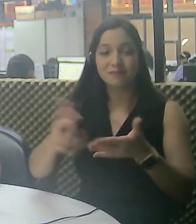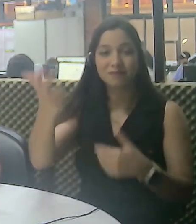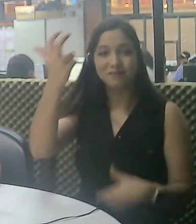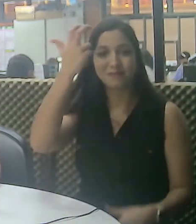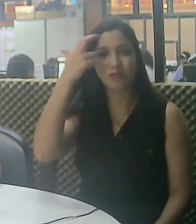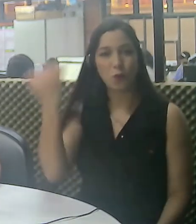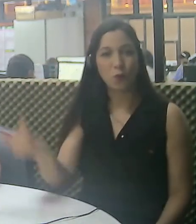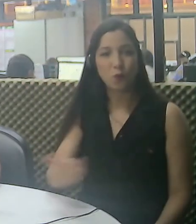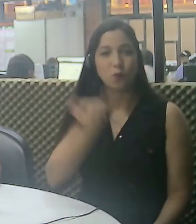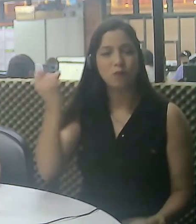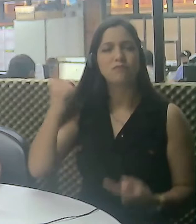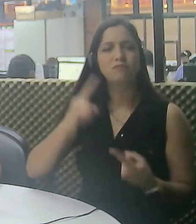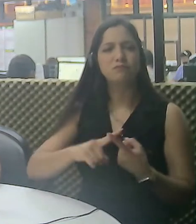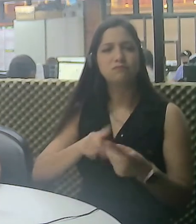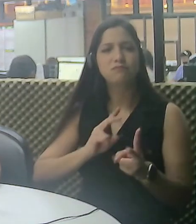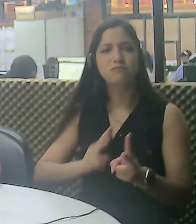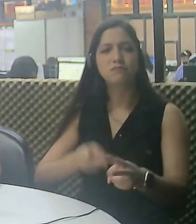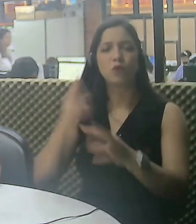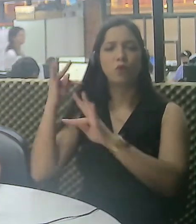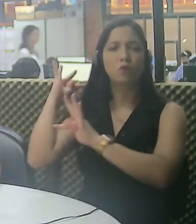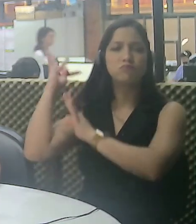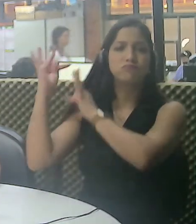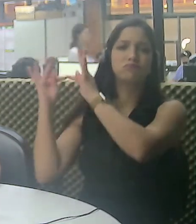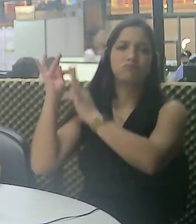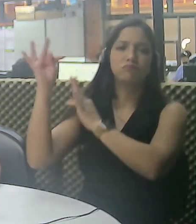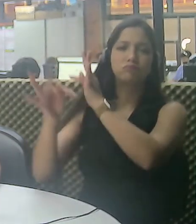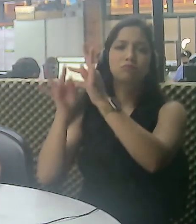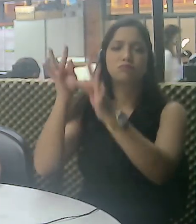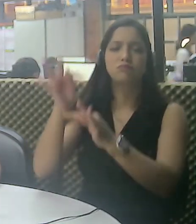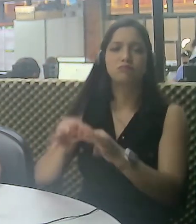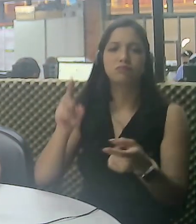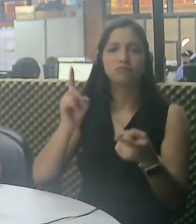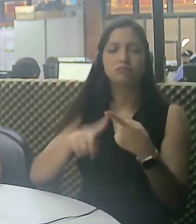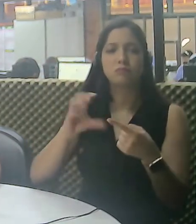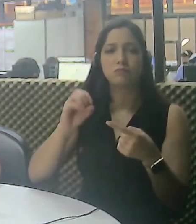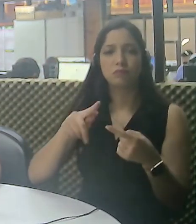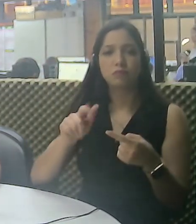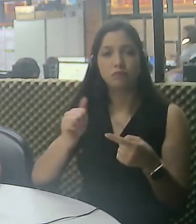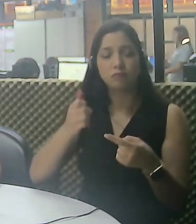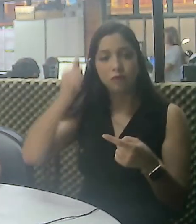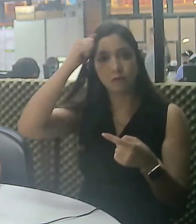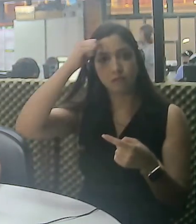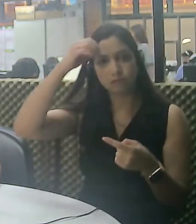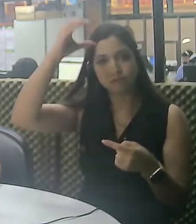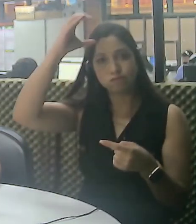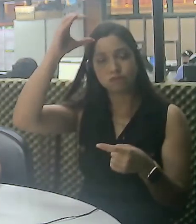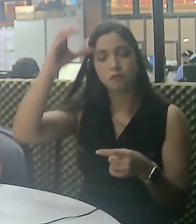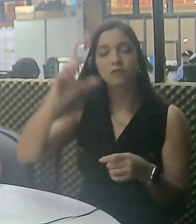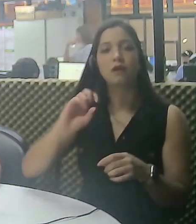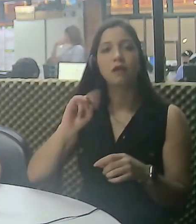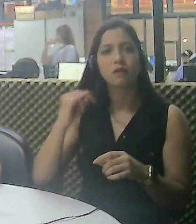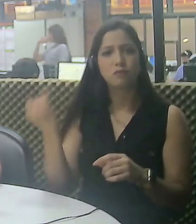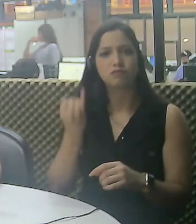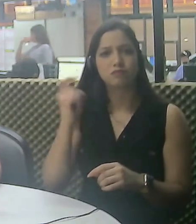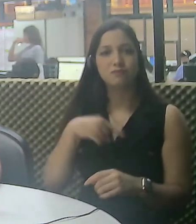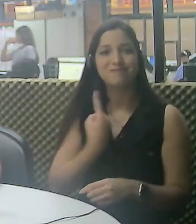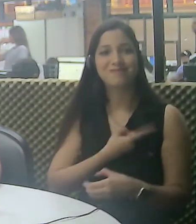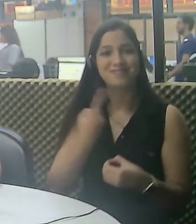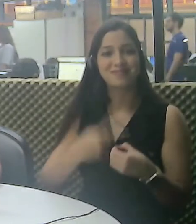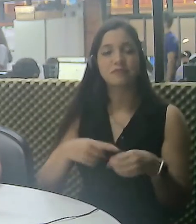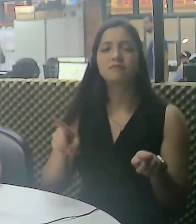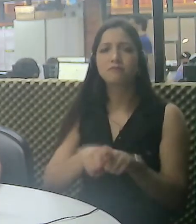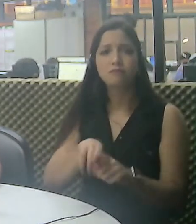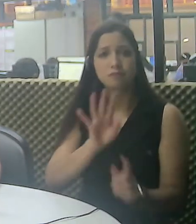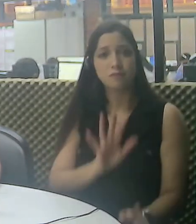importante, né? Porque ela mantém uma tradição que, junto à Congada, são as duas tradições assim, mais significativas da nossa cidade e